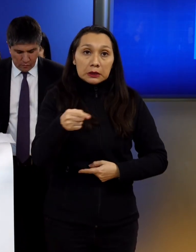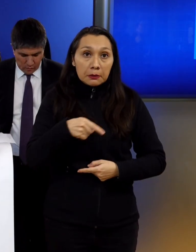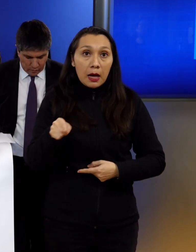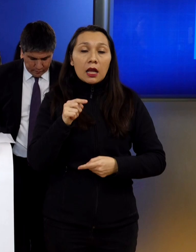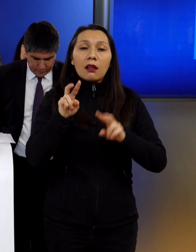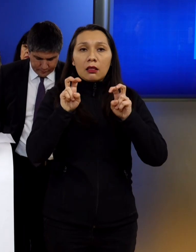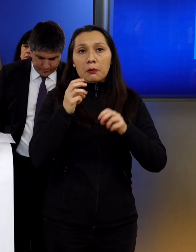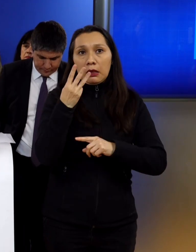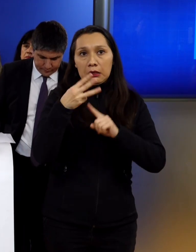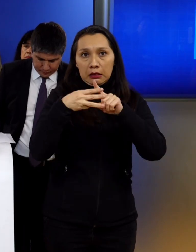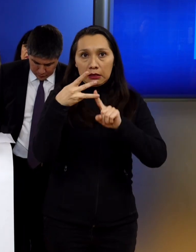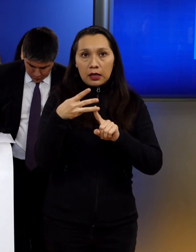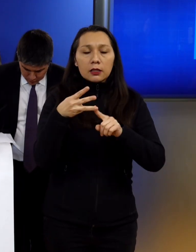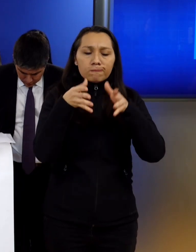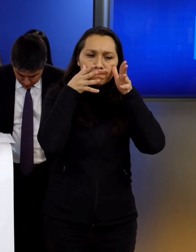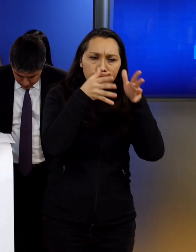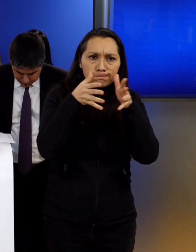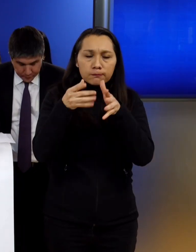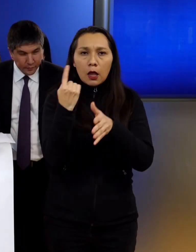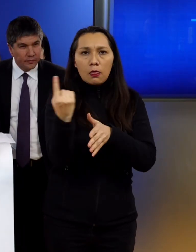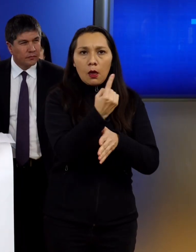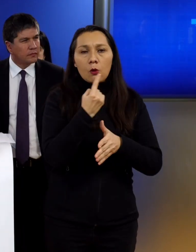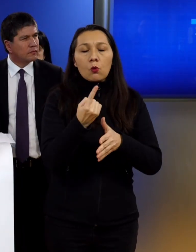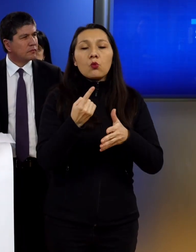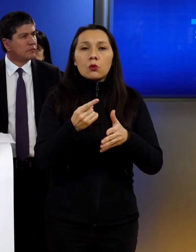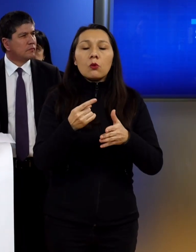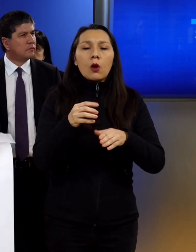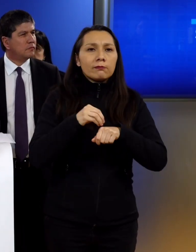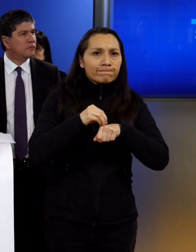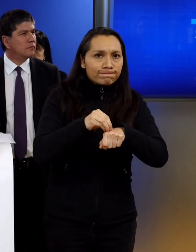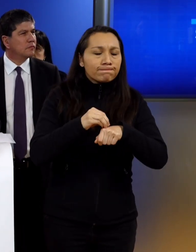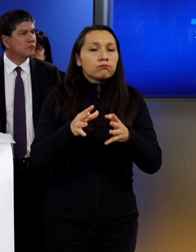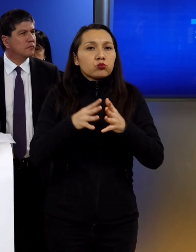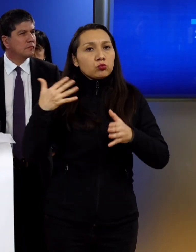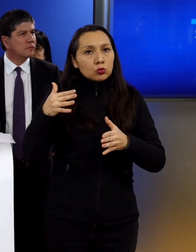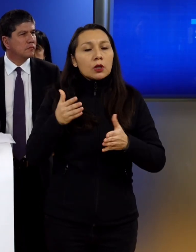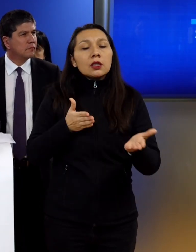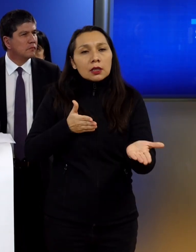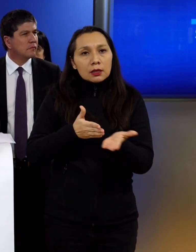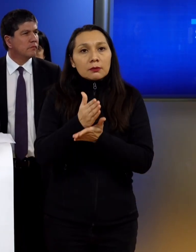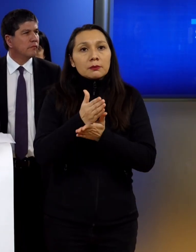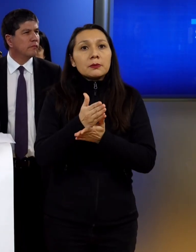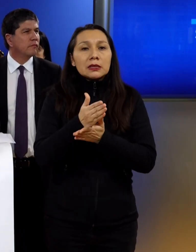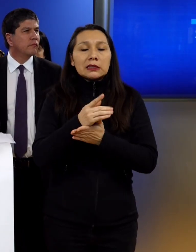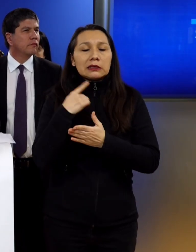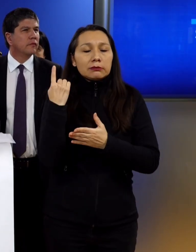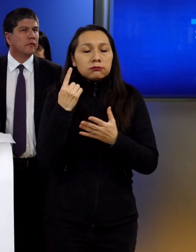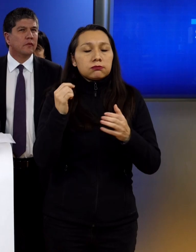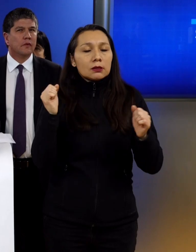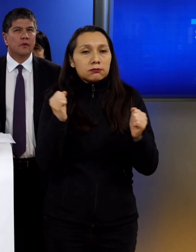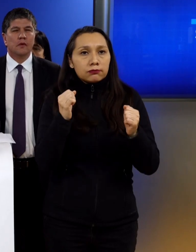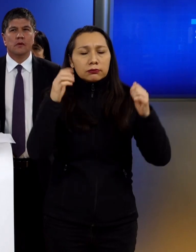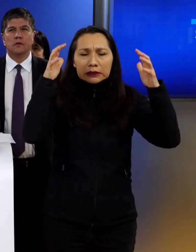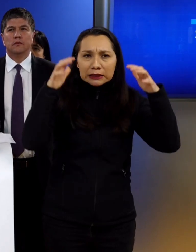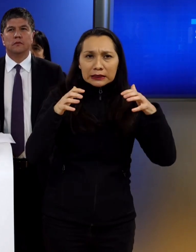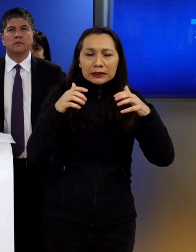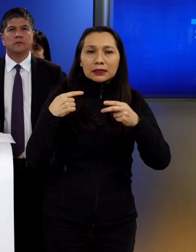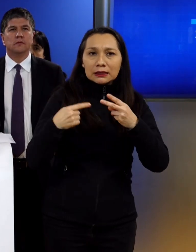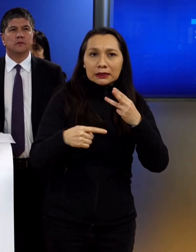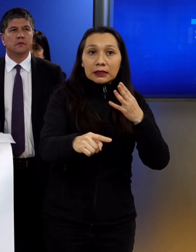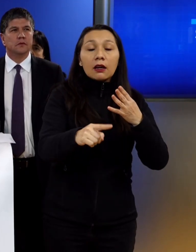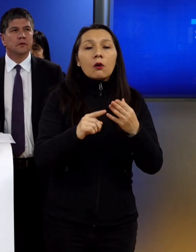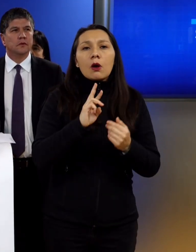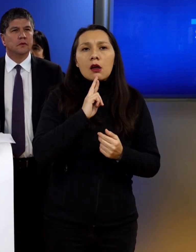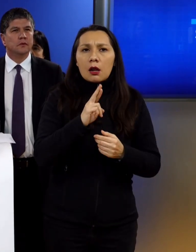producto de estos tres temas y especialmente con una alerta muy importante al iniciarse la temporada para responder con